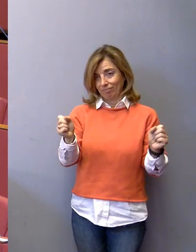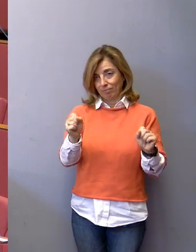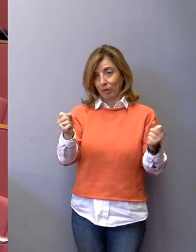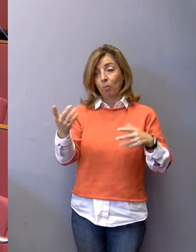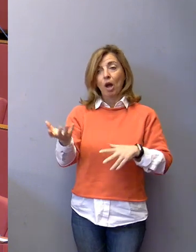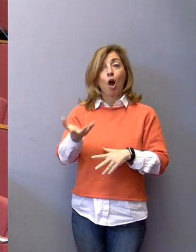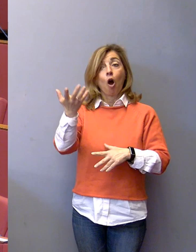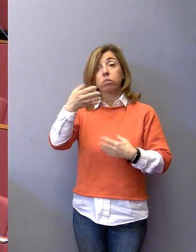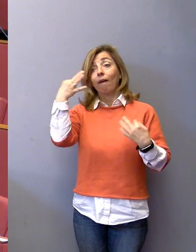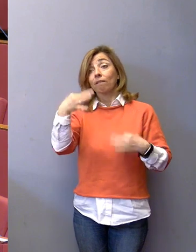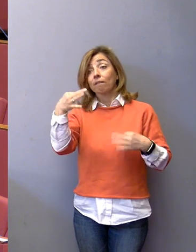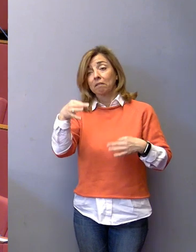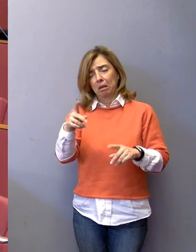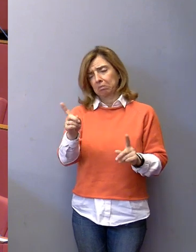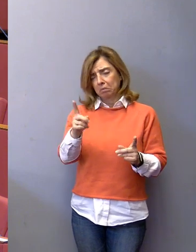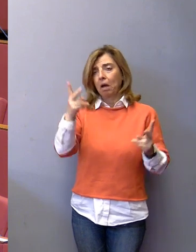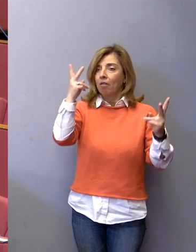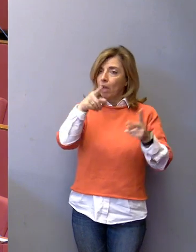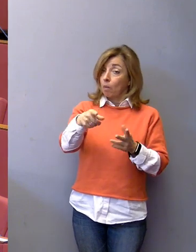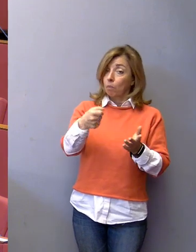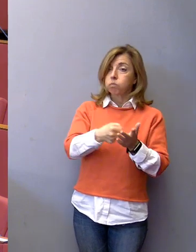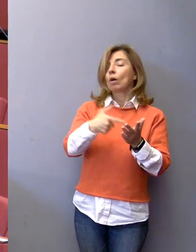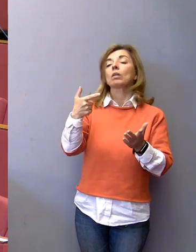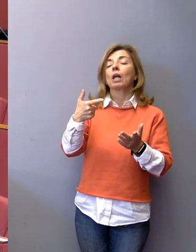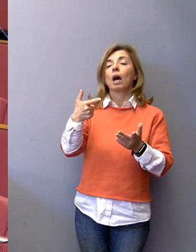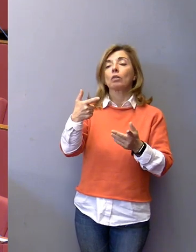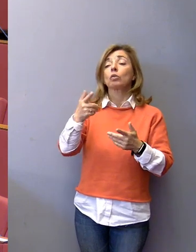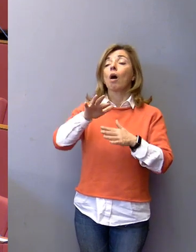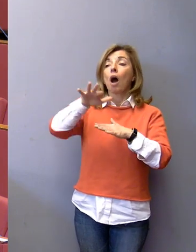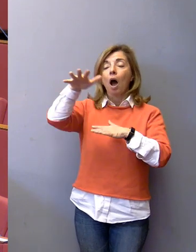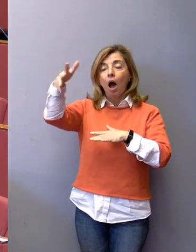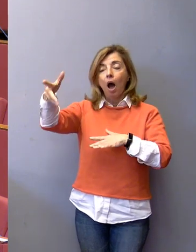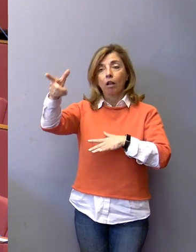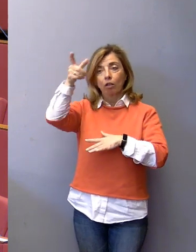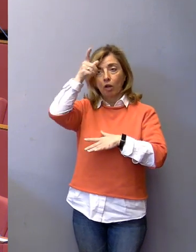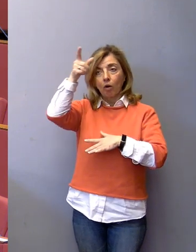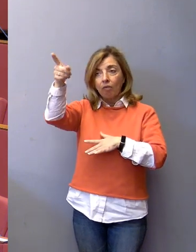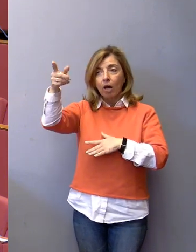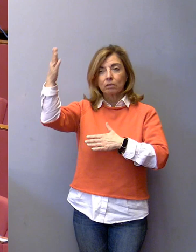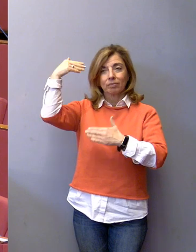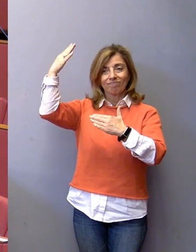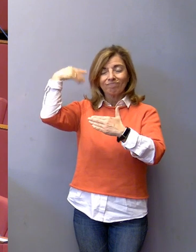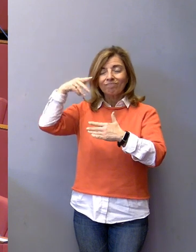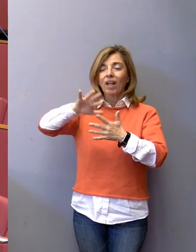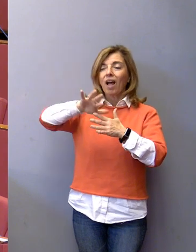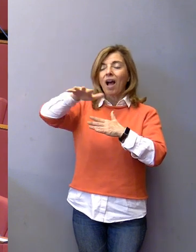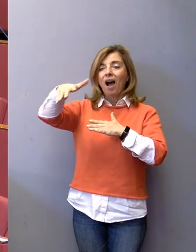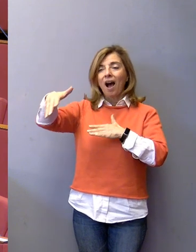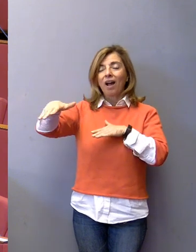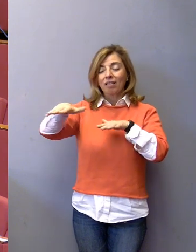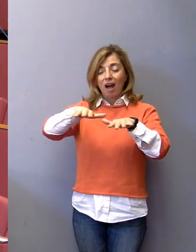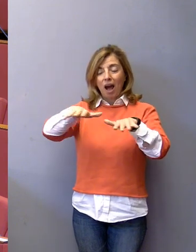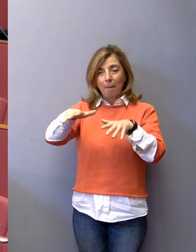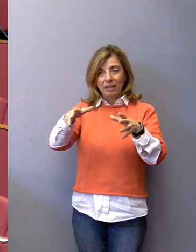è un'opera che viene da distante voluta da altre amministrazioni da altri governi E come spesso accade